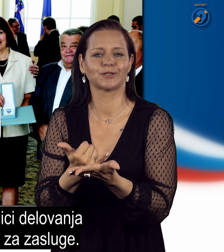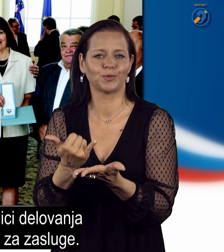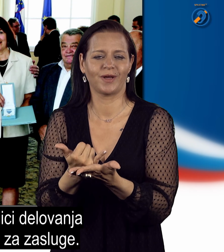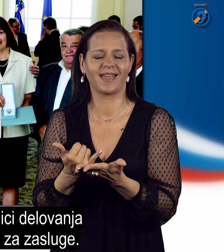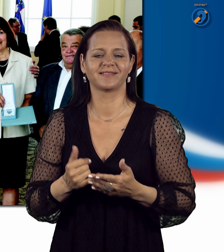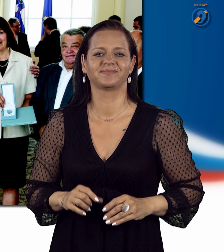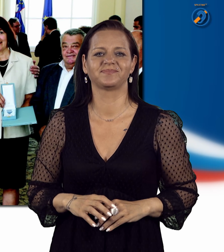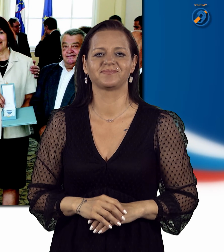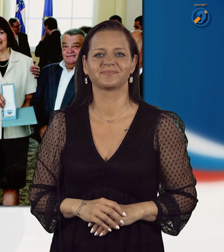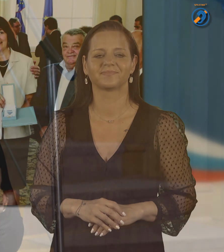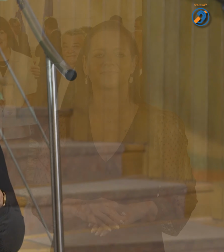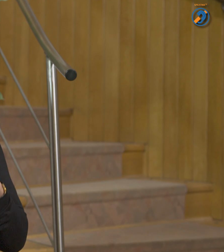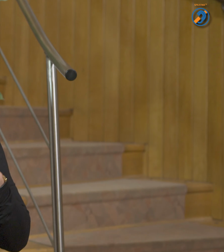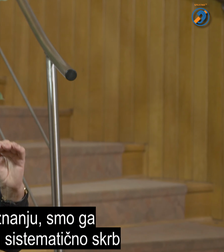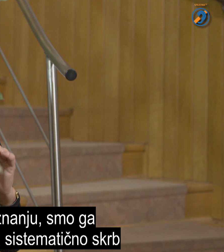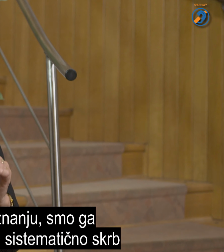zasluge.